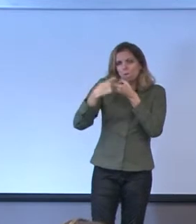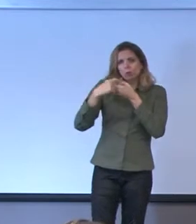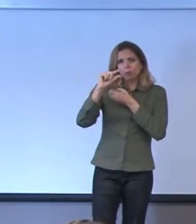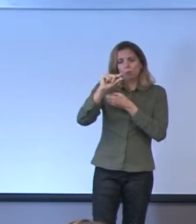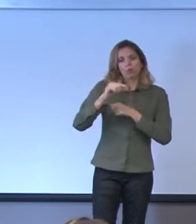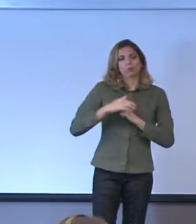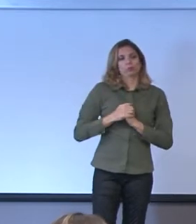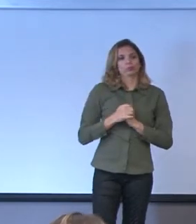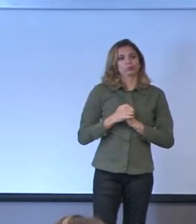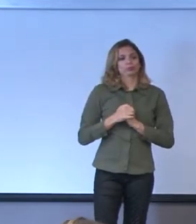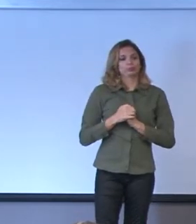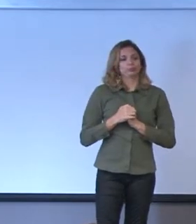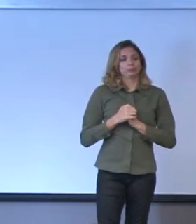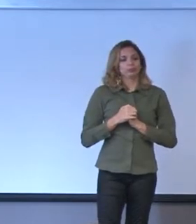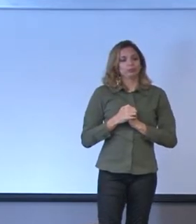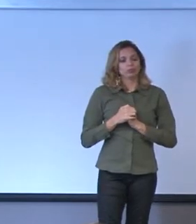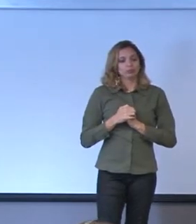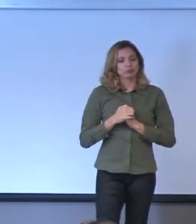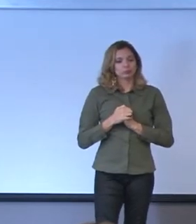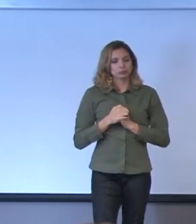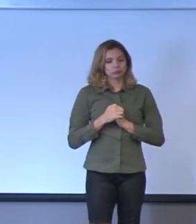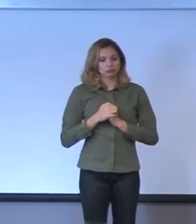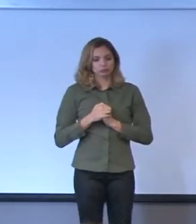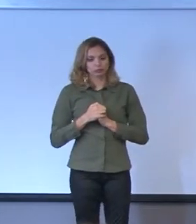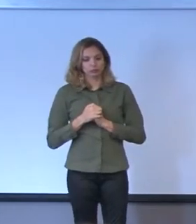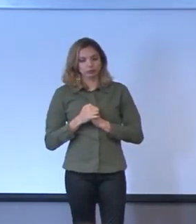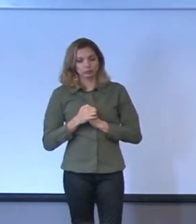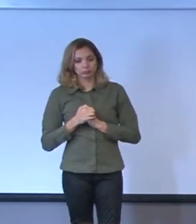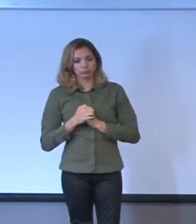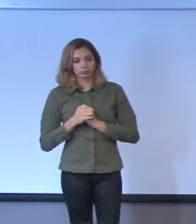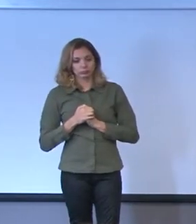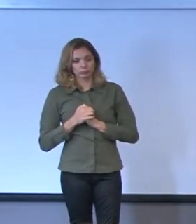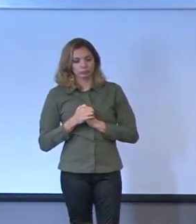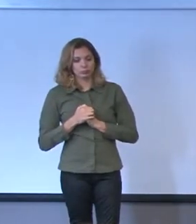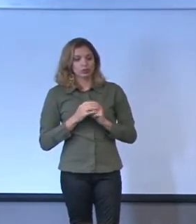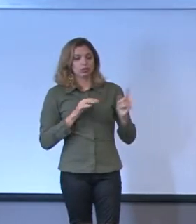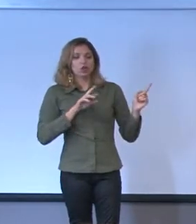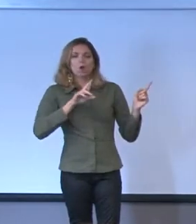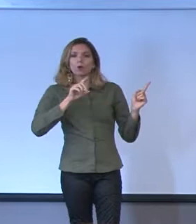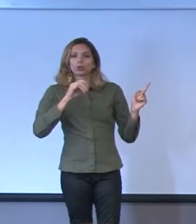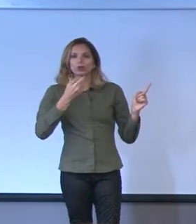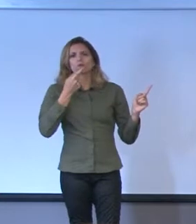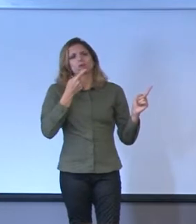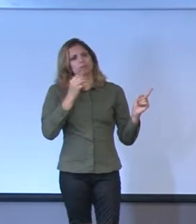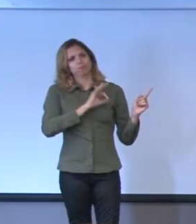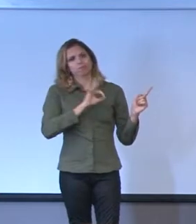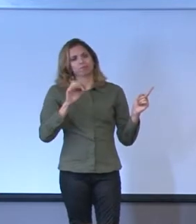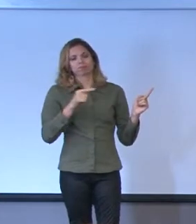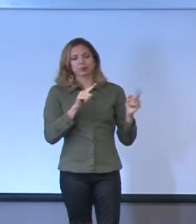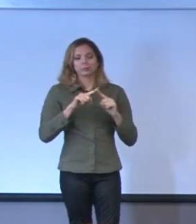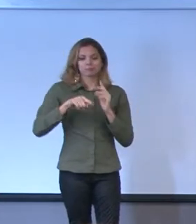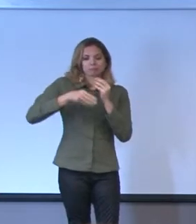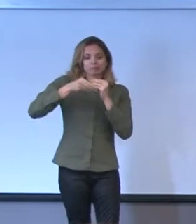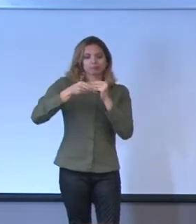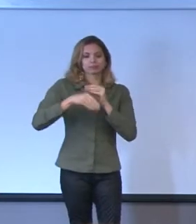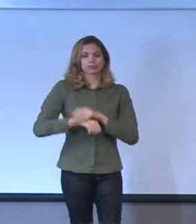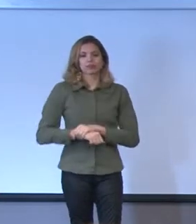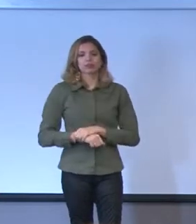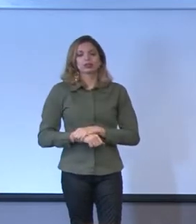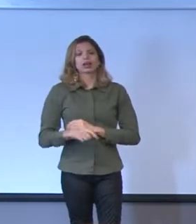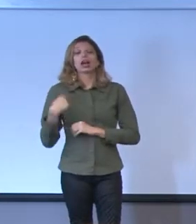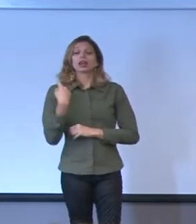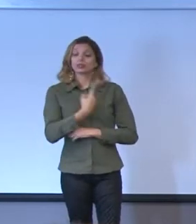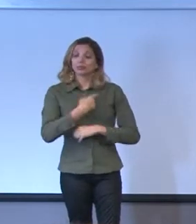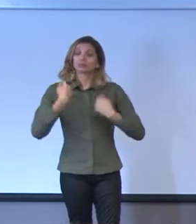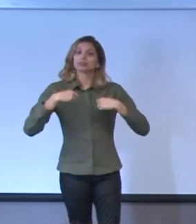ponto que são o que o Rodrigo falou super bem, mas a gente precisa entender